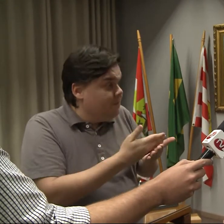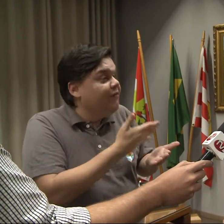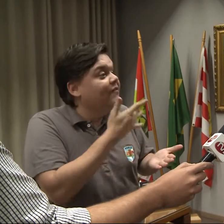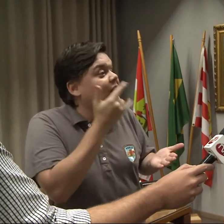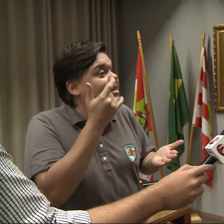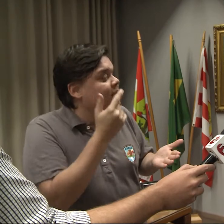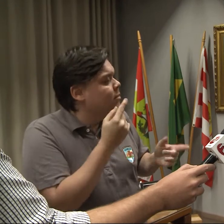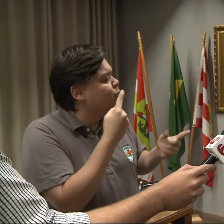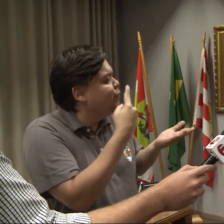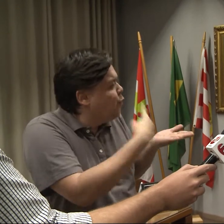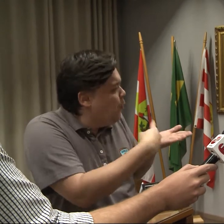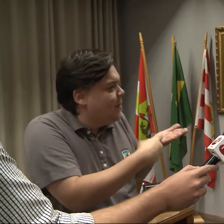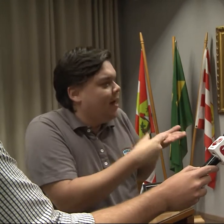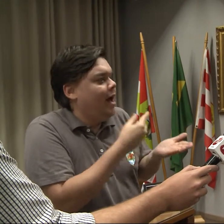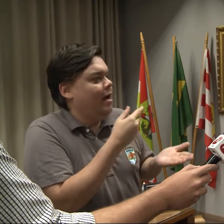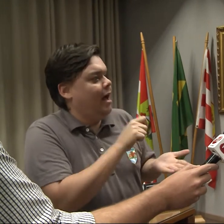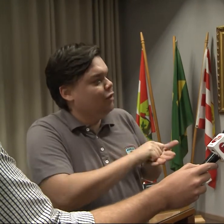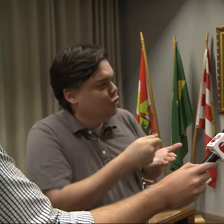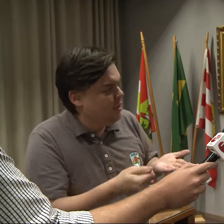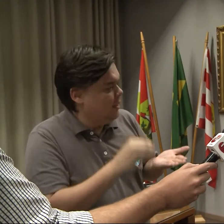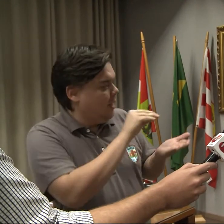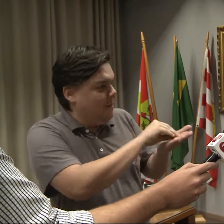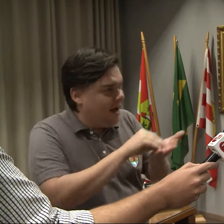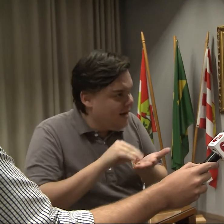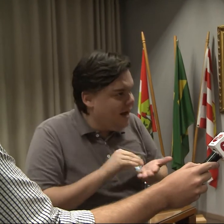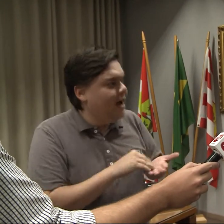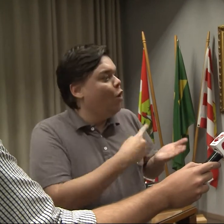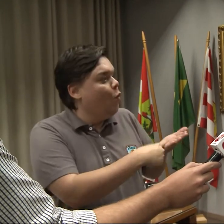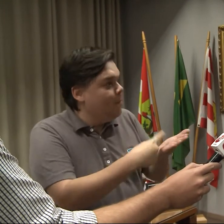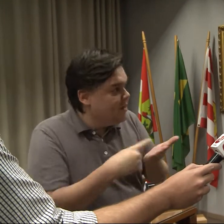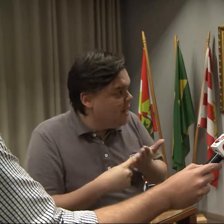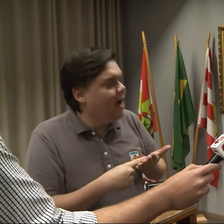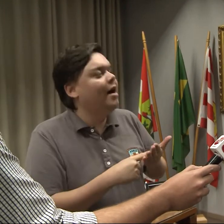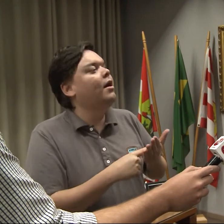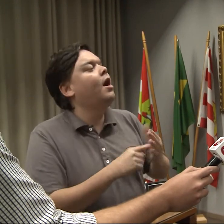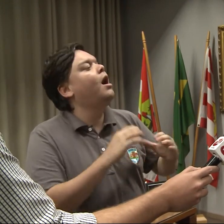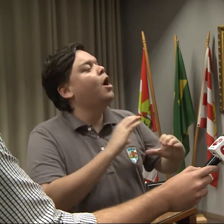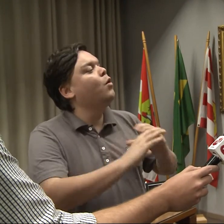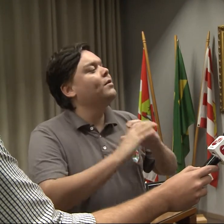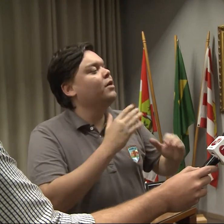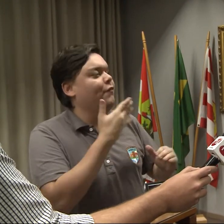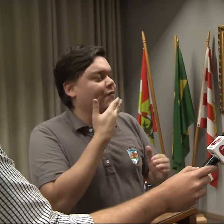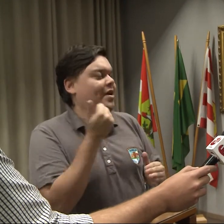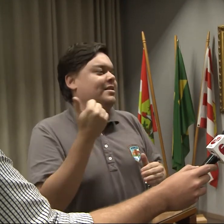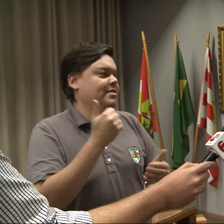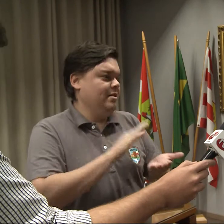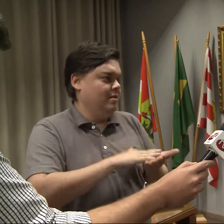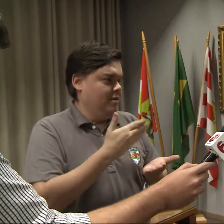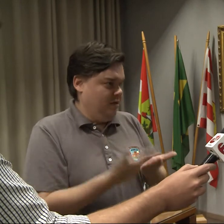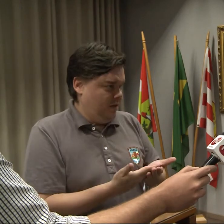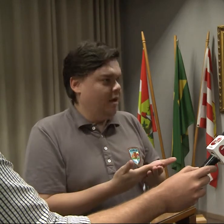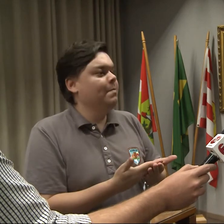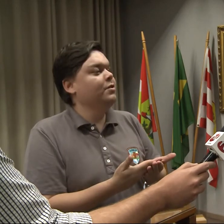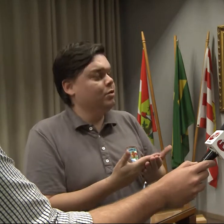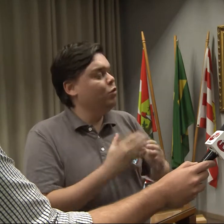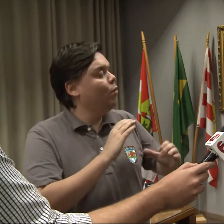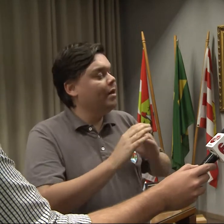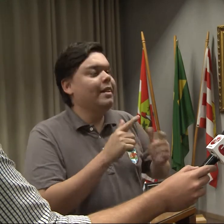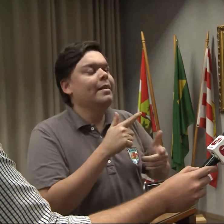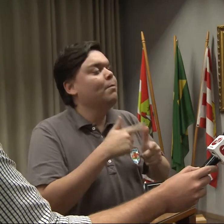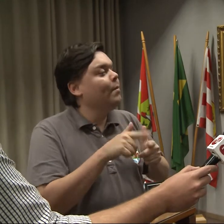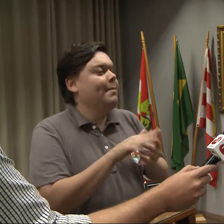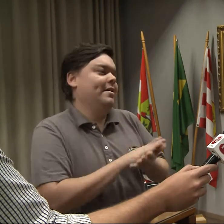informação, então com o intérprete de Libras facilita. Porque antes eles têm uma agenda com o intérprete de Libras, que trabalha dentro